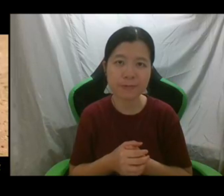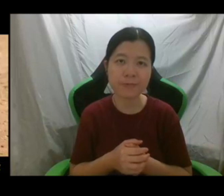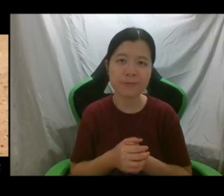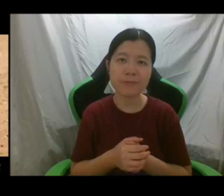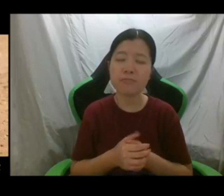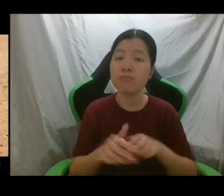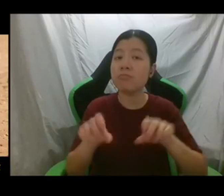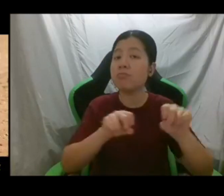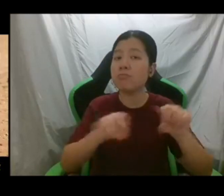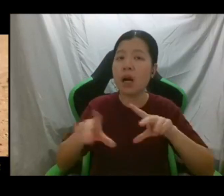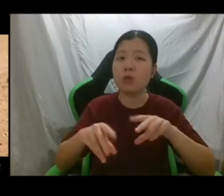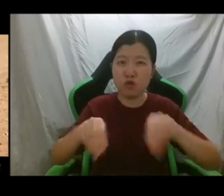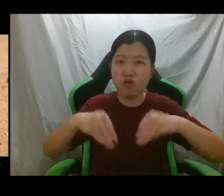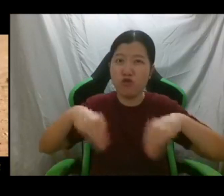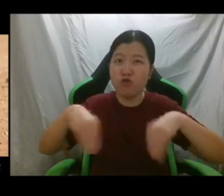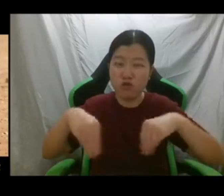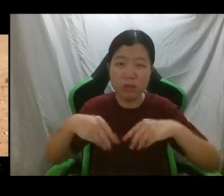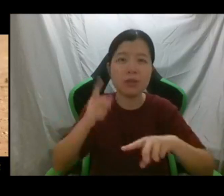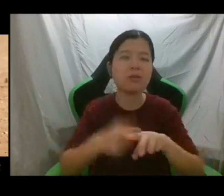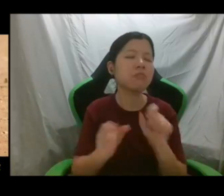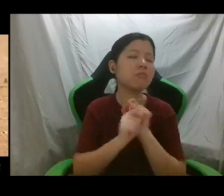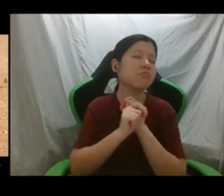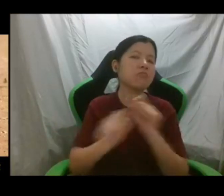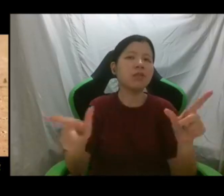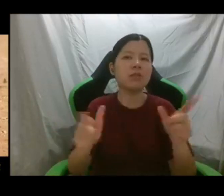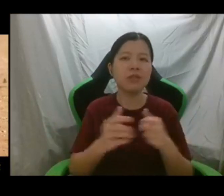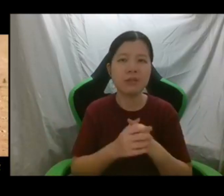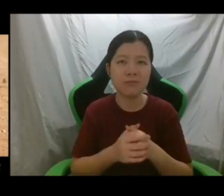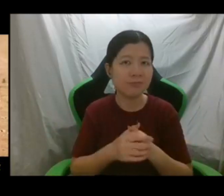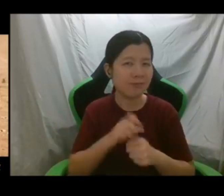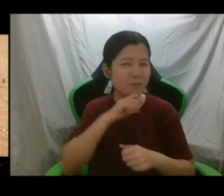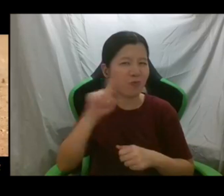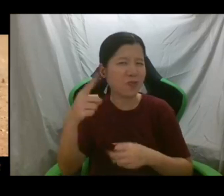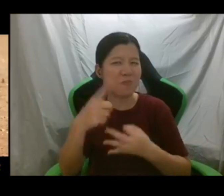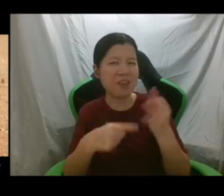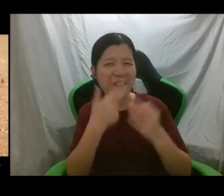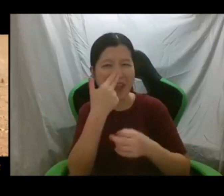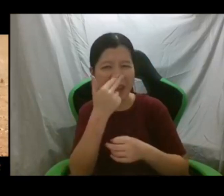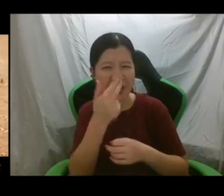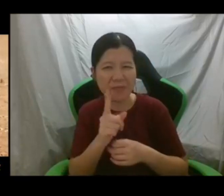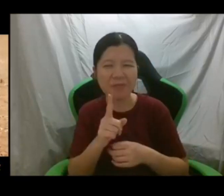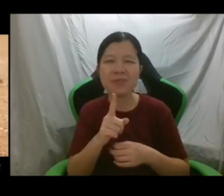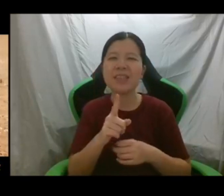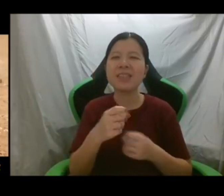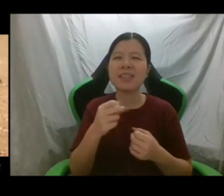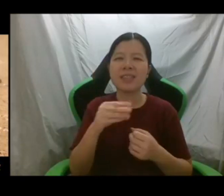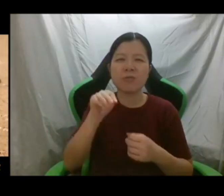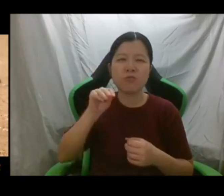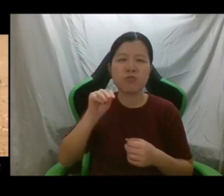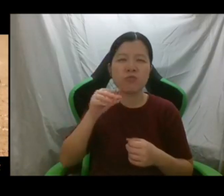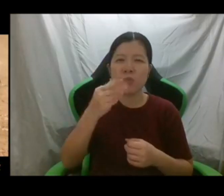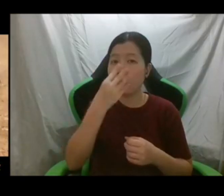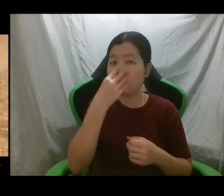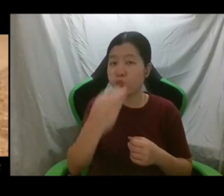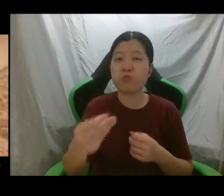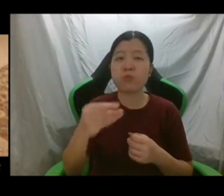獵豹嘅奔跑速度真係無人能及，佢仲有個外號㗎，叫做動物界嘅法拉利，即係話